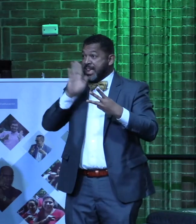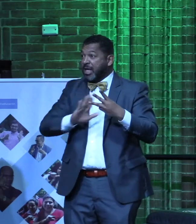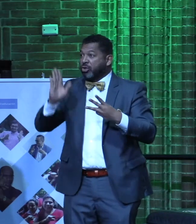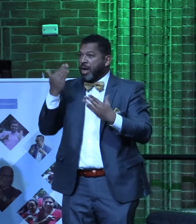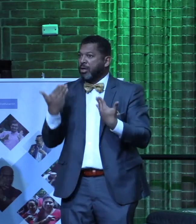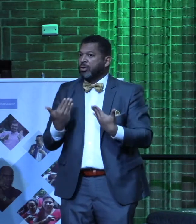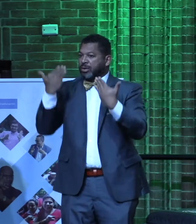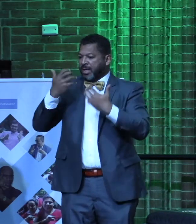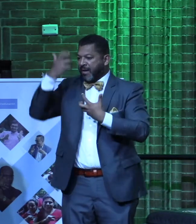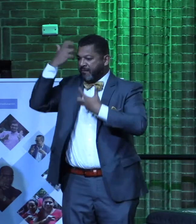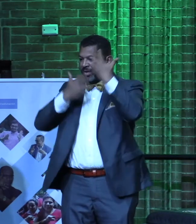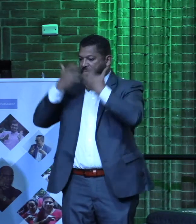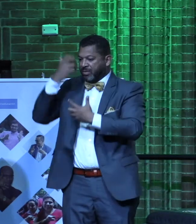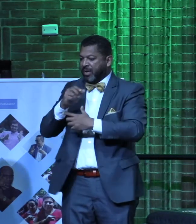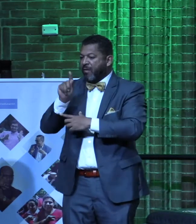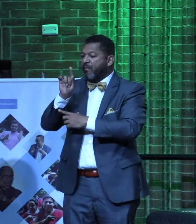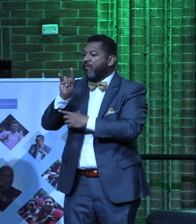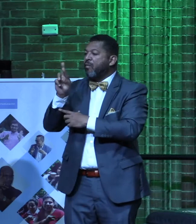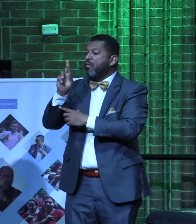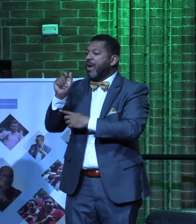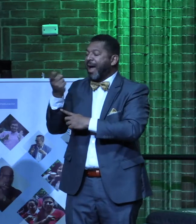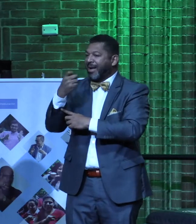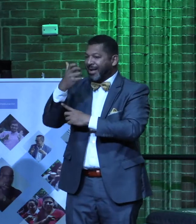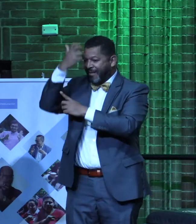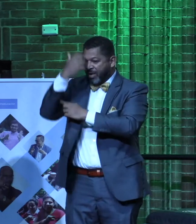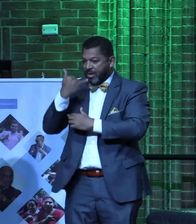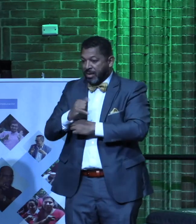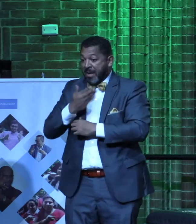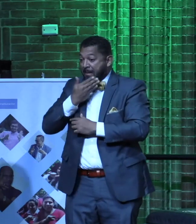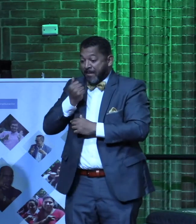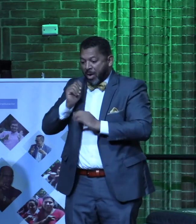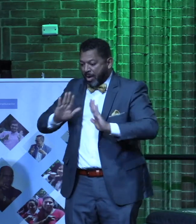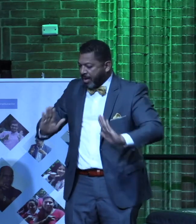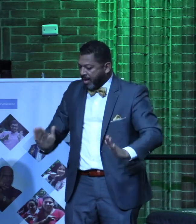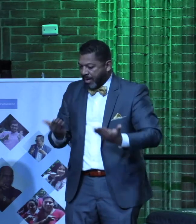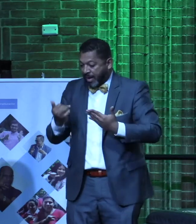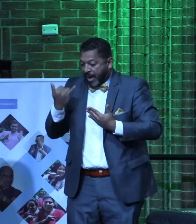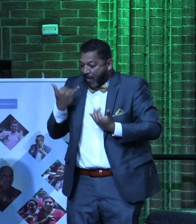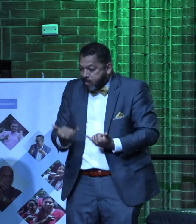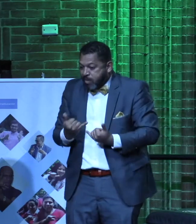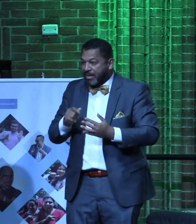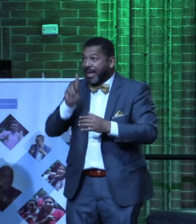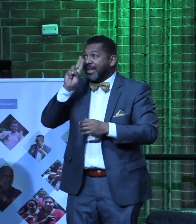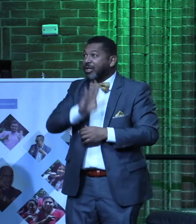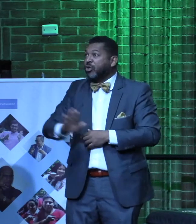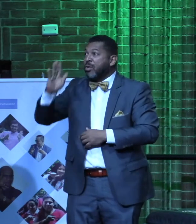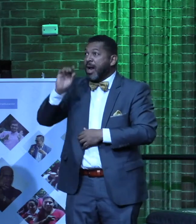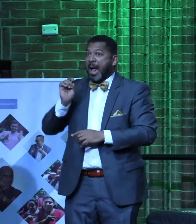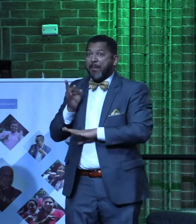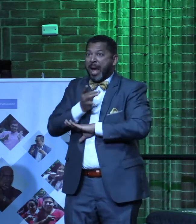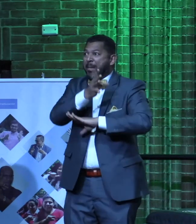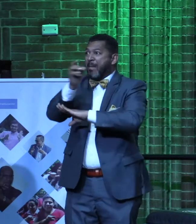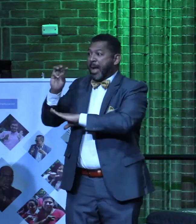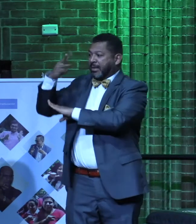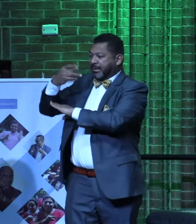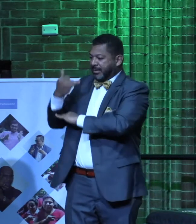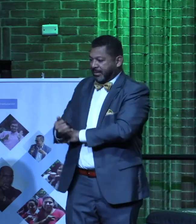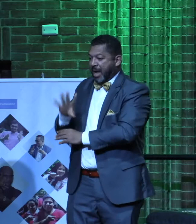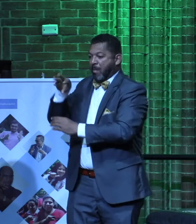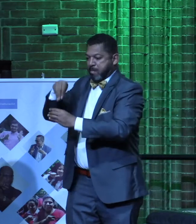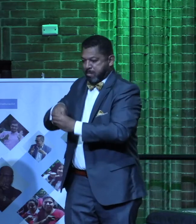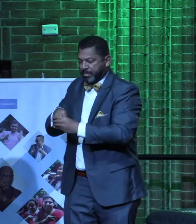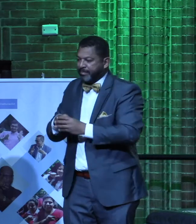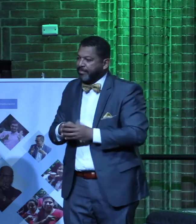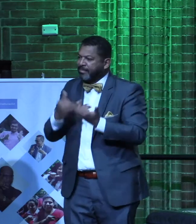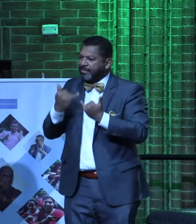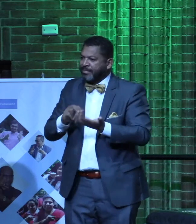nacional de evaluación de FURAG, es el tercer mejor sector en planeación institucional y nosotros hacemos parte de ese sector. Luego